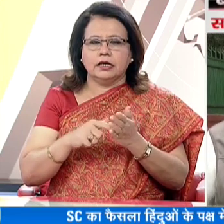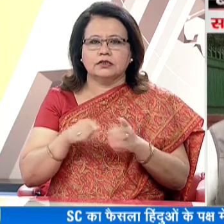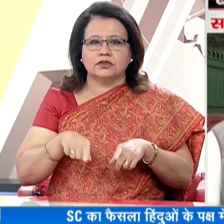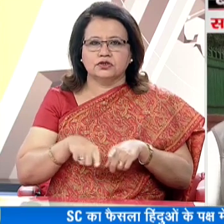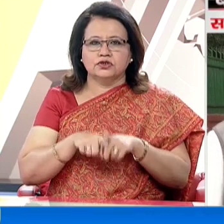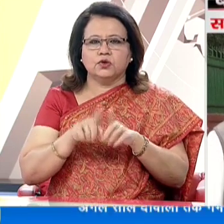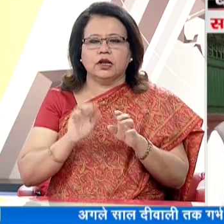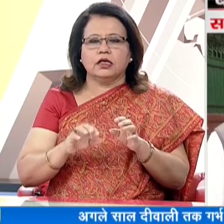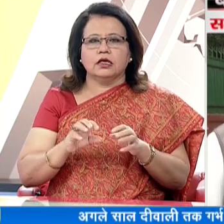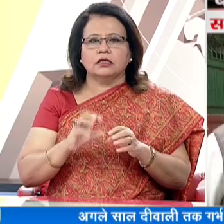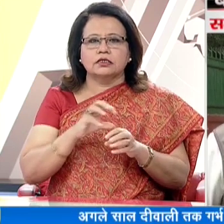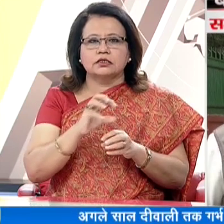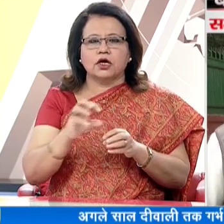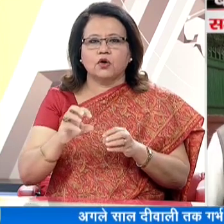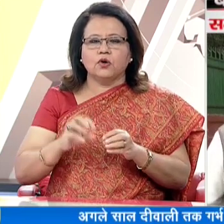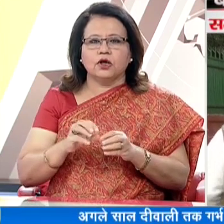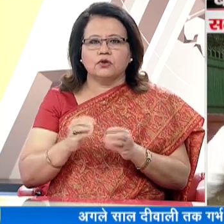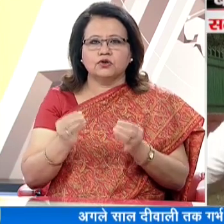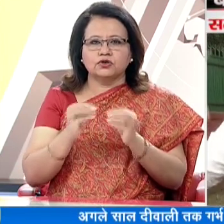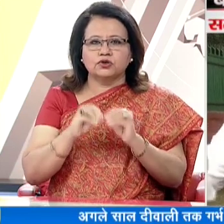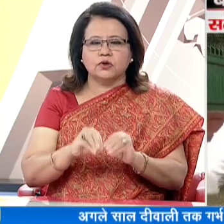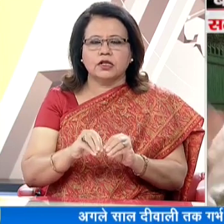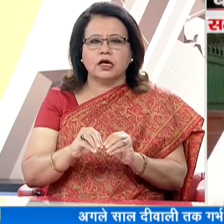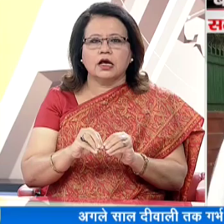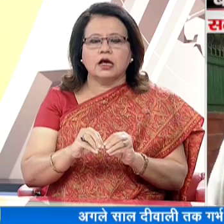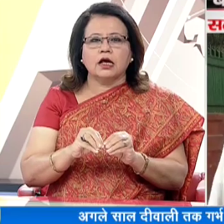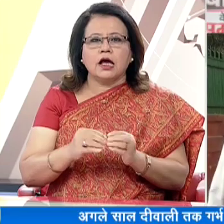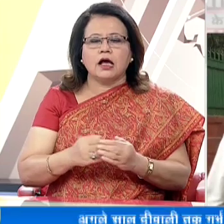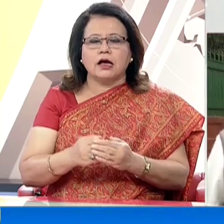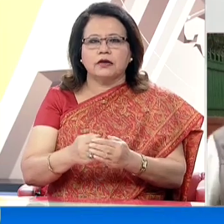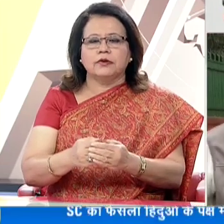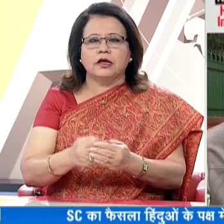जैसे खिलौना का जोड़ते हैं ना, तो गर्भगृह तो दिवाली तक तैयार हो जाएगा।